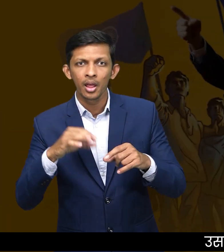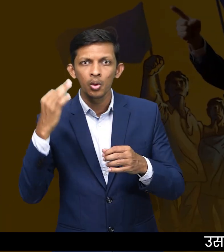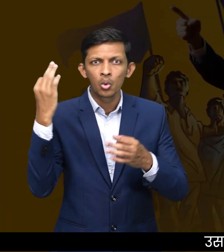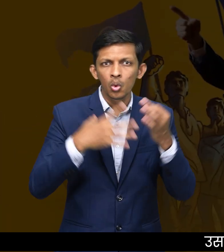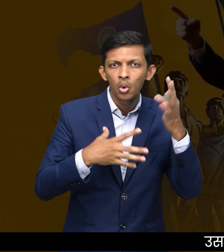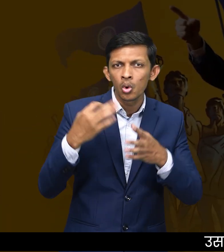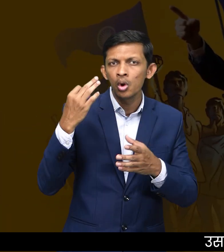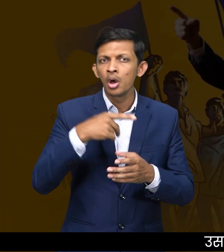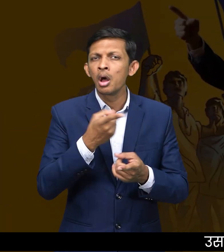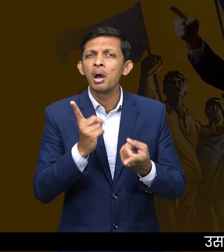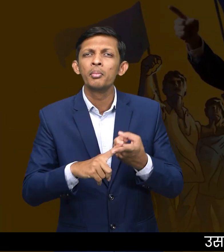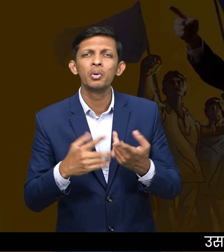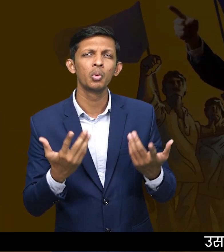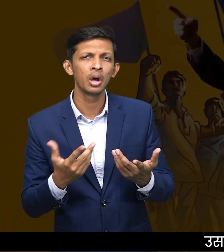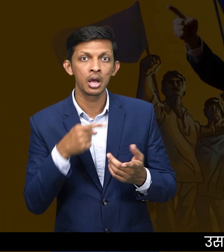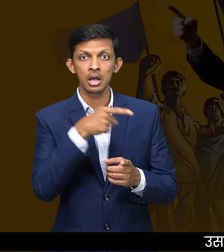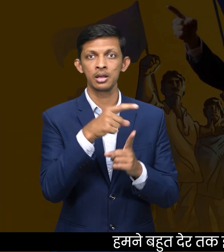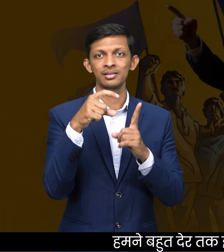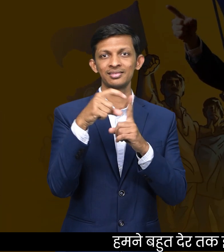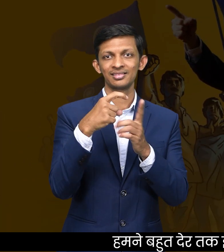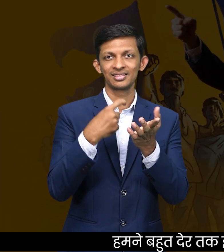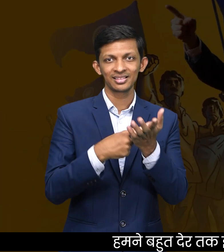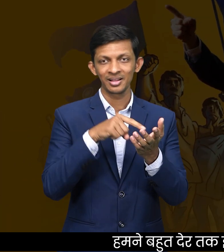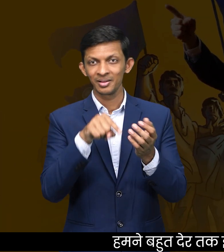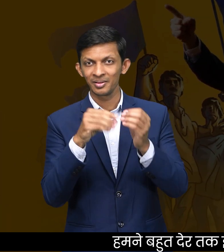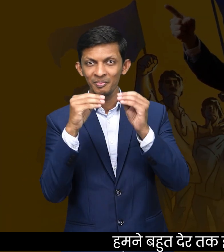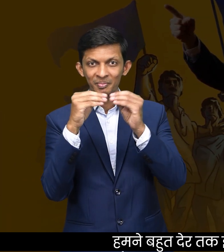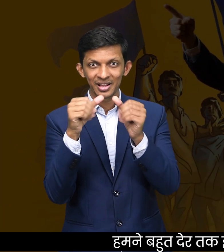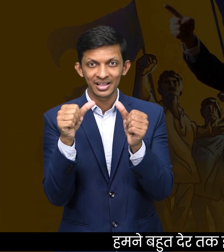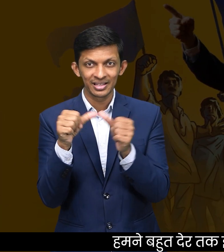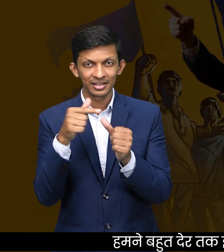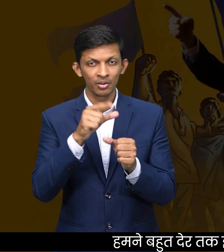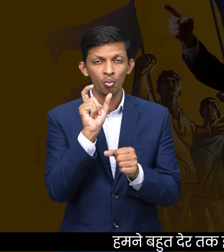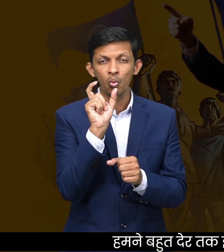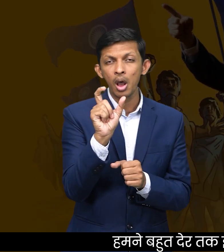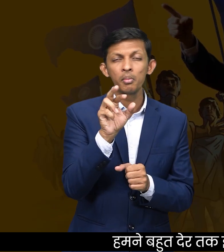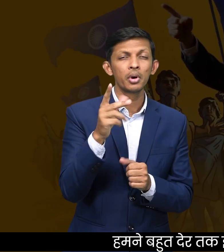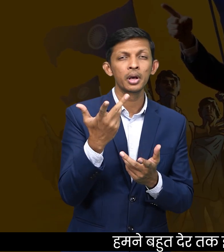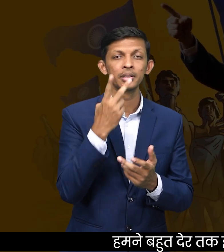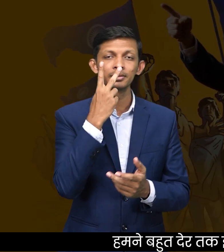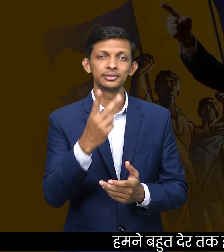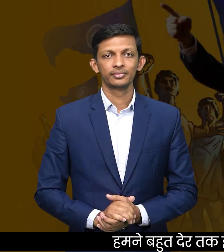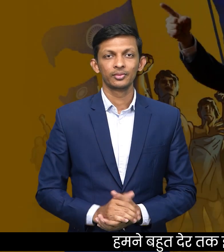उसका अन्वेषण करते हैं। हमने बहुत देर तक इंतजार किया, लेकिन कोई नहीं